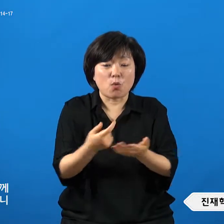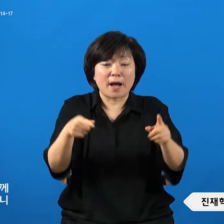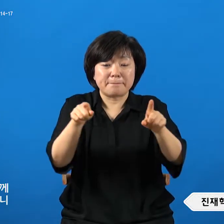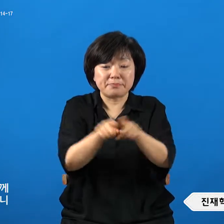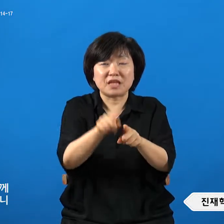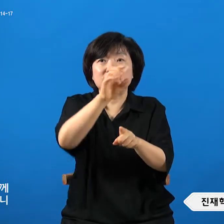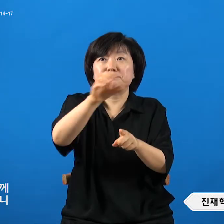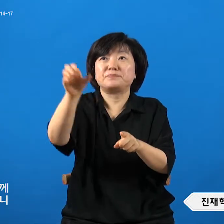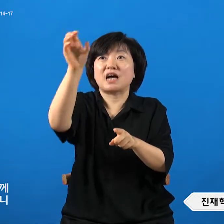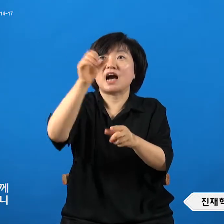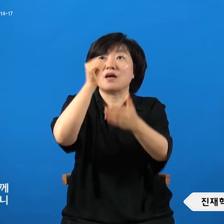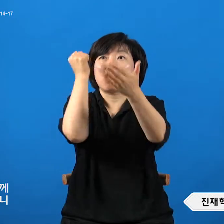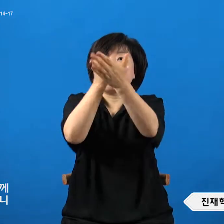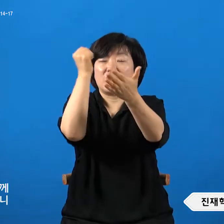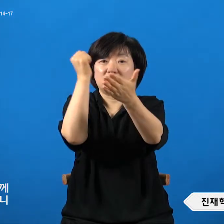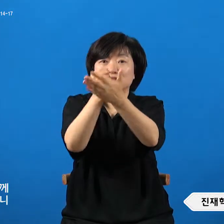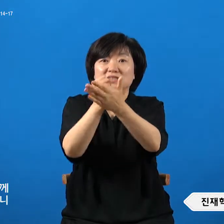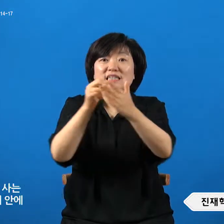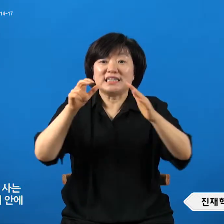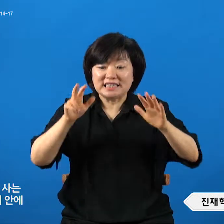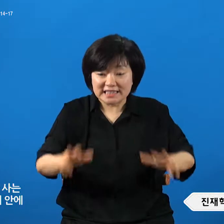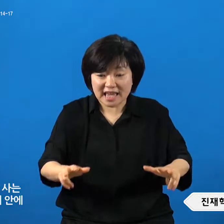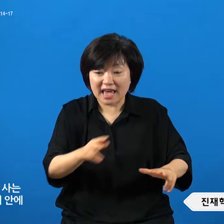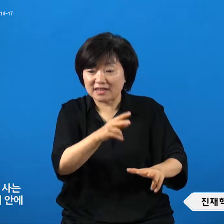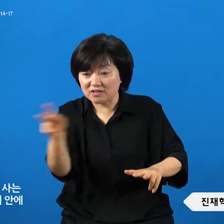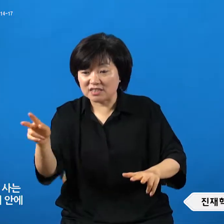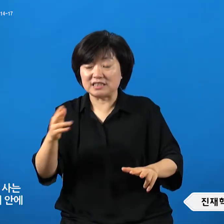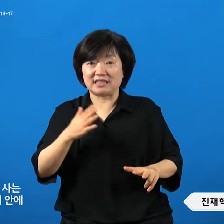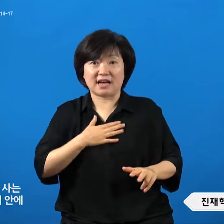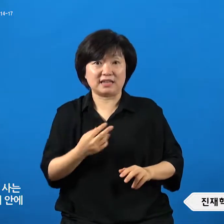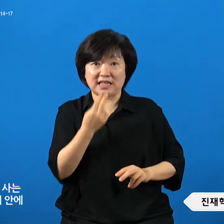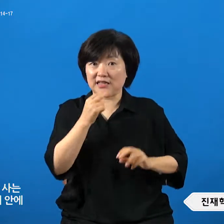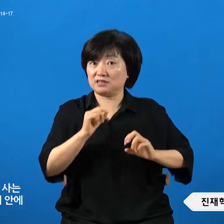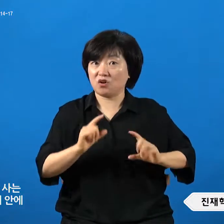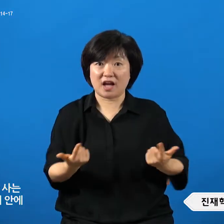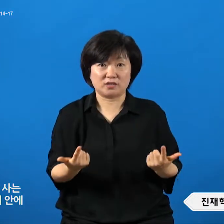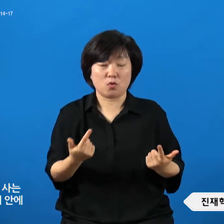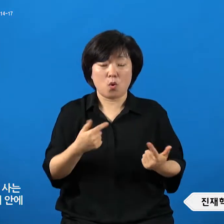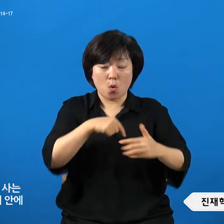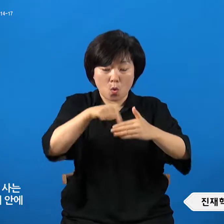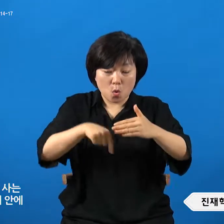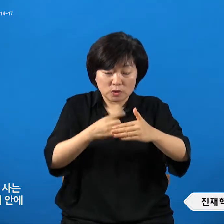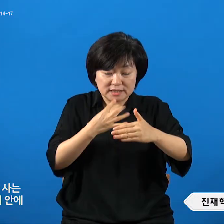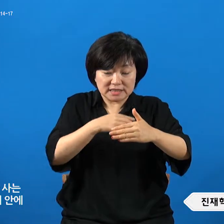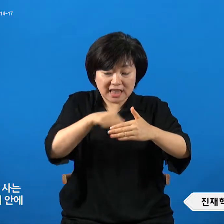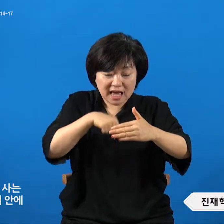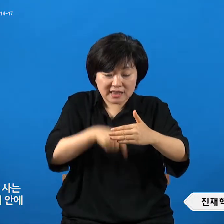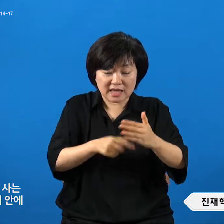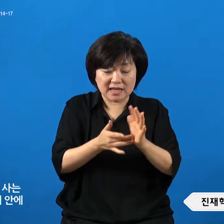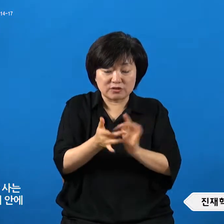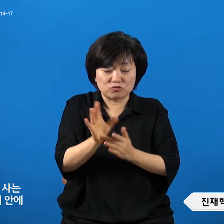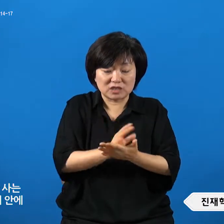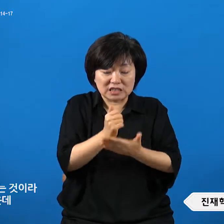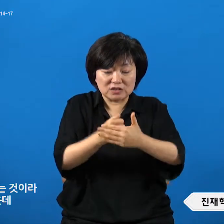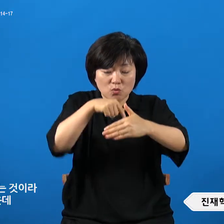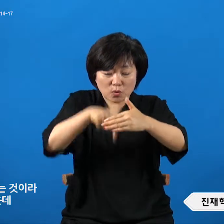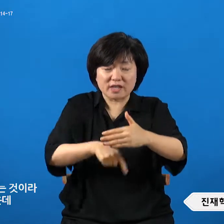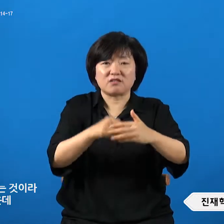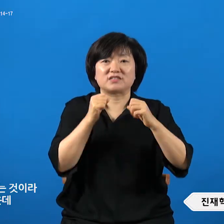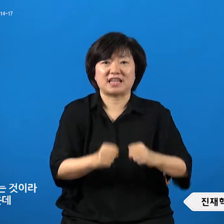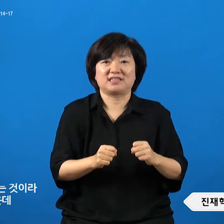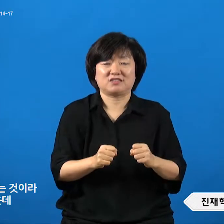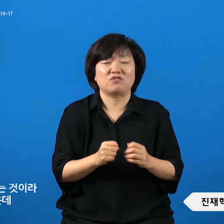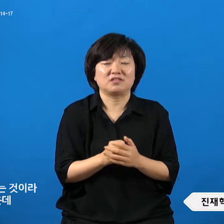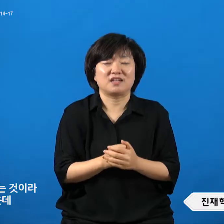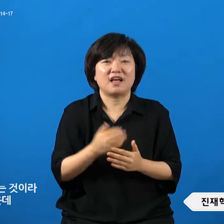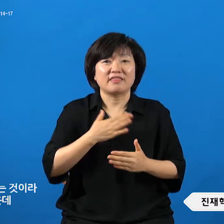못 박혔나니 그런즉 이제는 내가 사는 것이 아니요 오직 내 안에 그리스도께서 사시는 것이라. 이제 내가